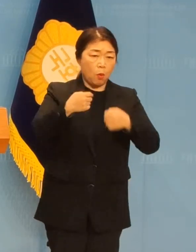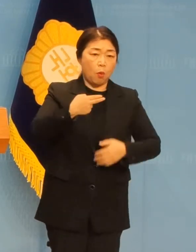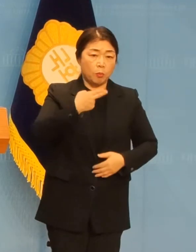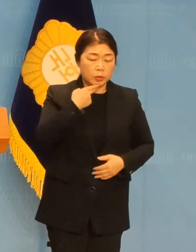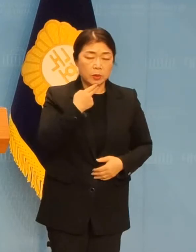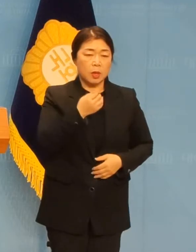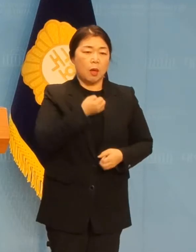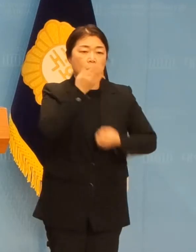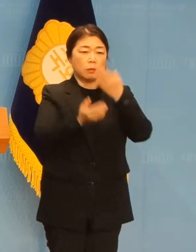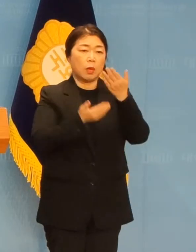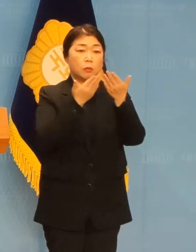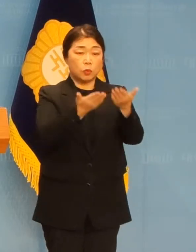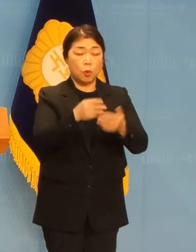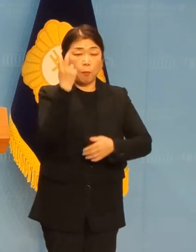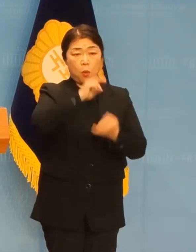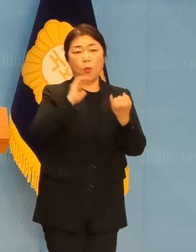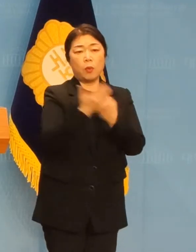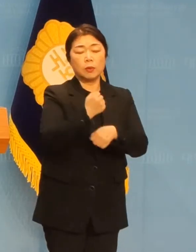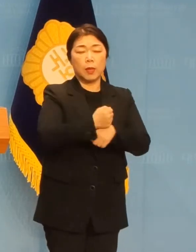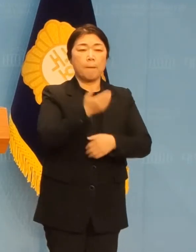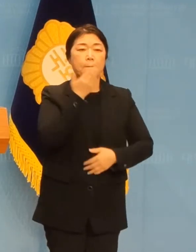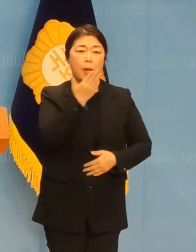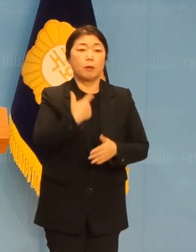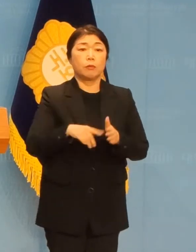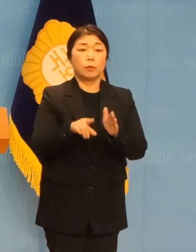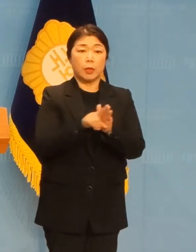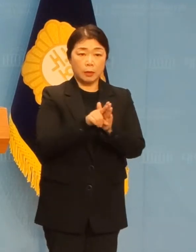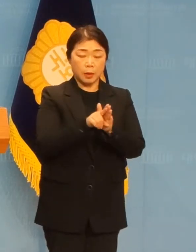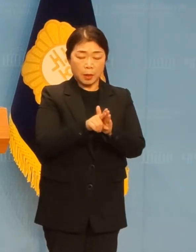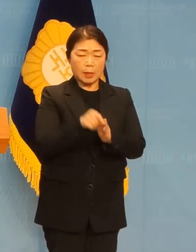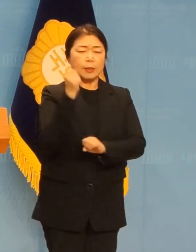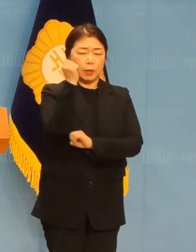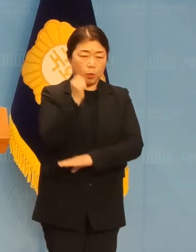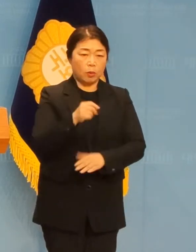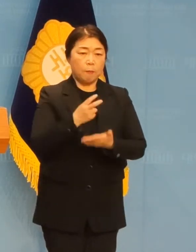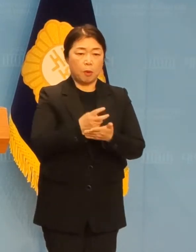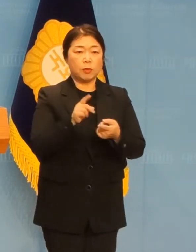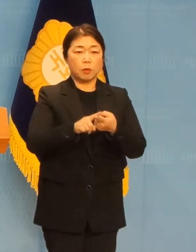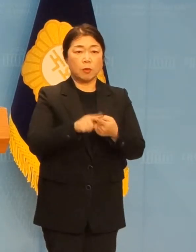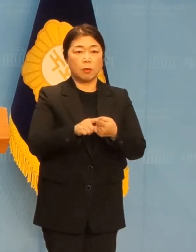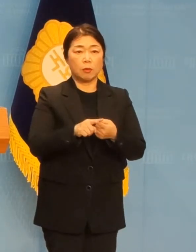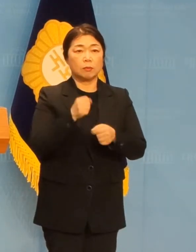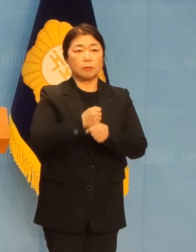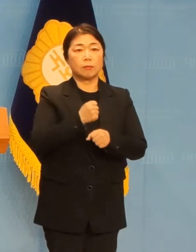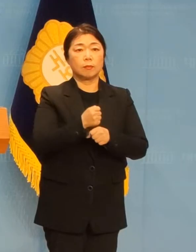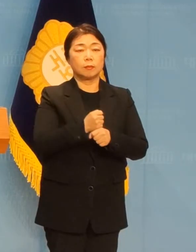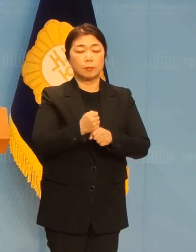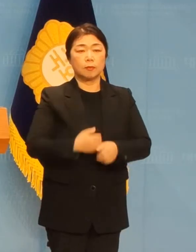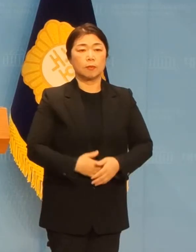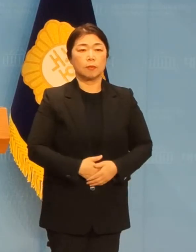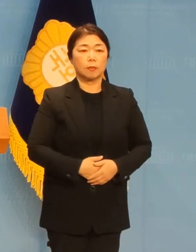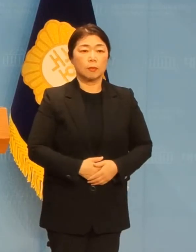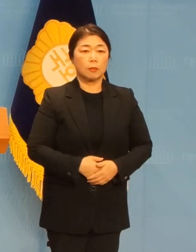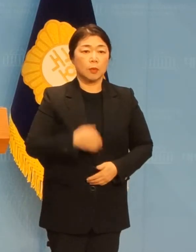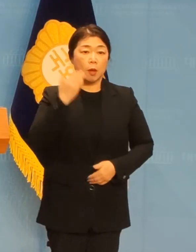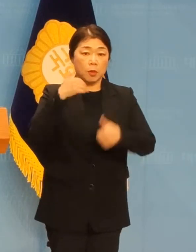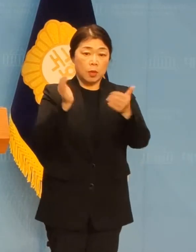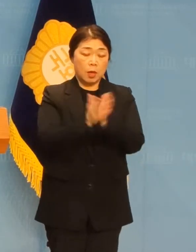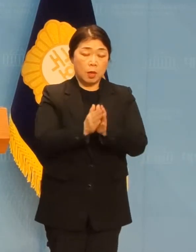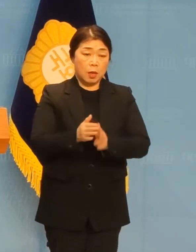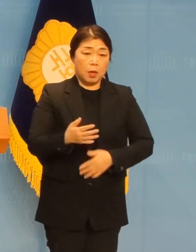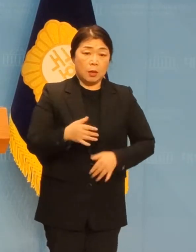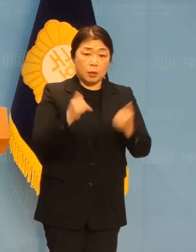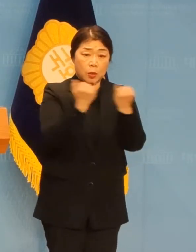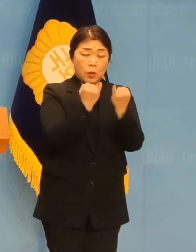진술하고 보호받을 수 있도록 하는 최소한의 법적 장치입니다. 민주당은 그동안 여성